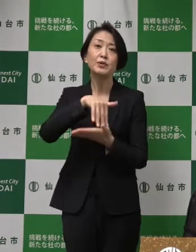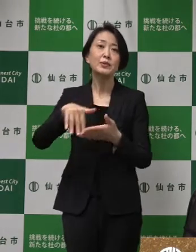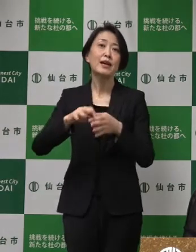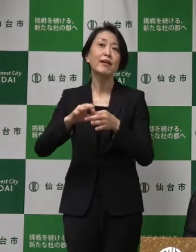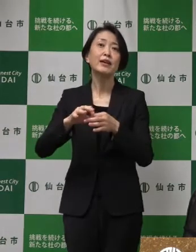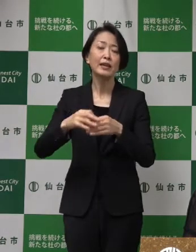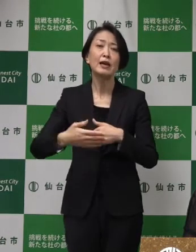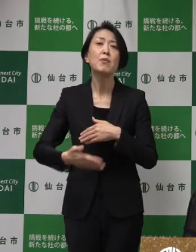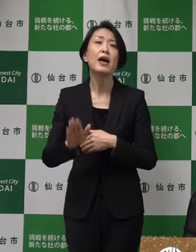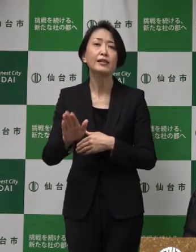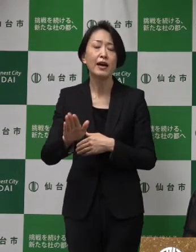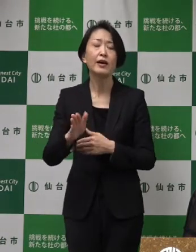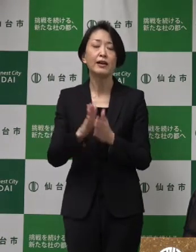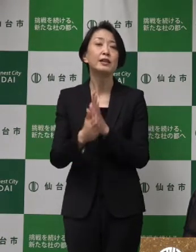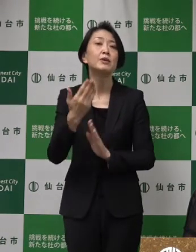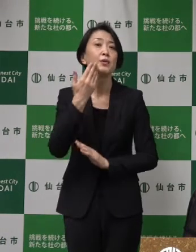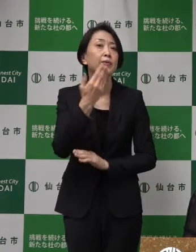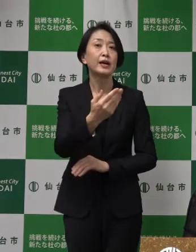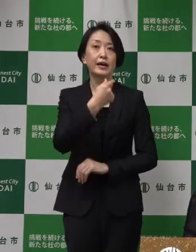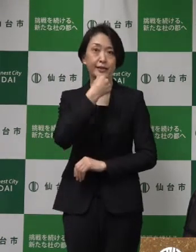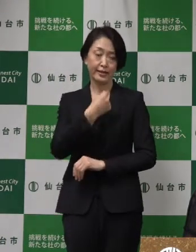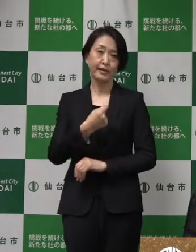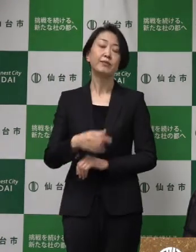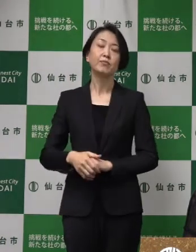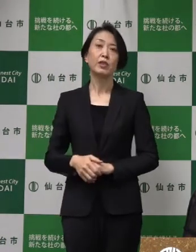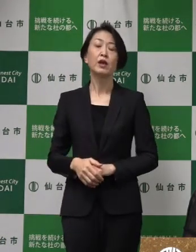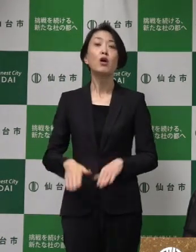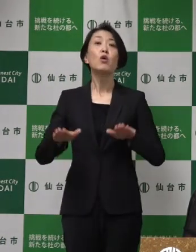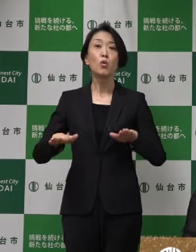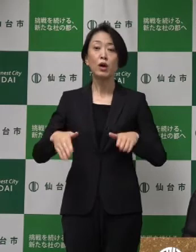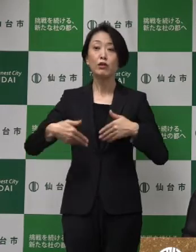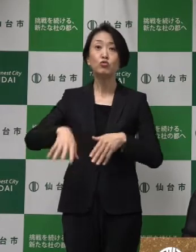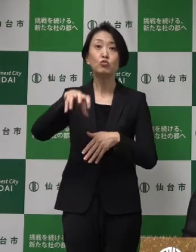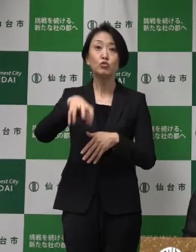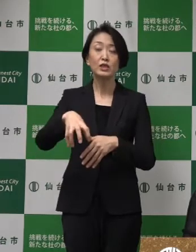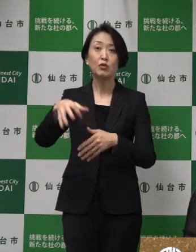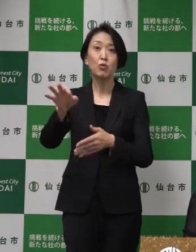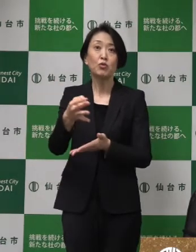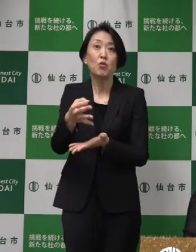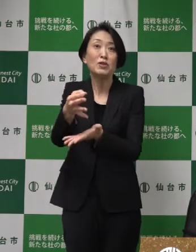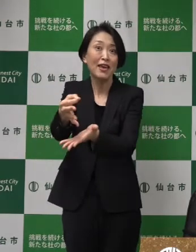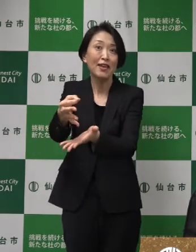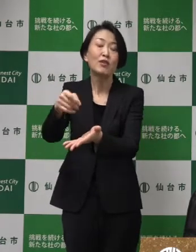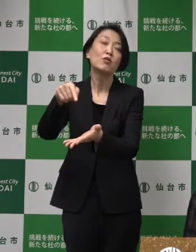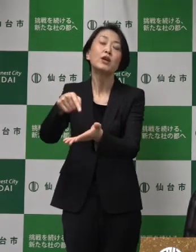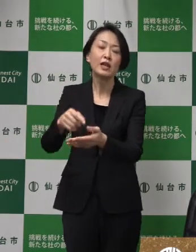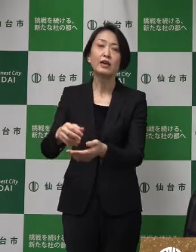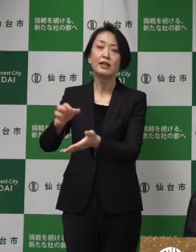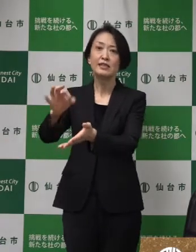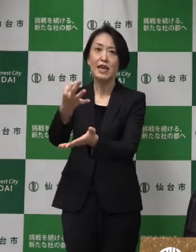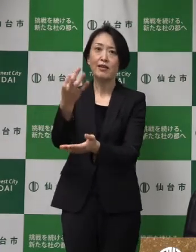引き取り入れたところ申し訳ありません。今回ふるさと納税のところでかなり増収になっているかと思うんですけれ